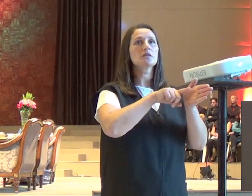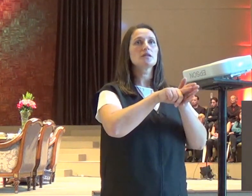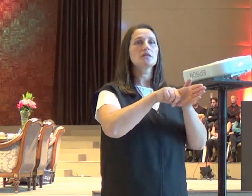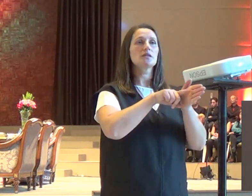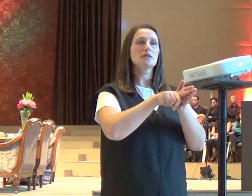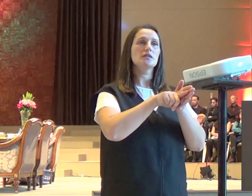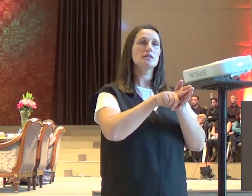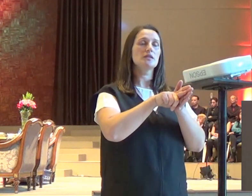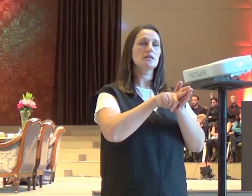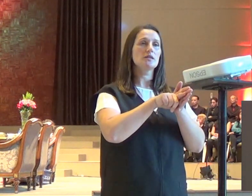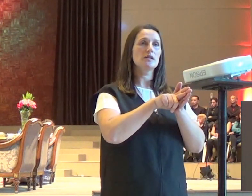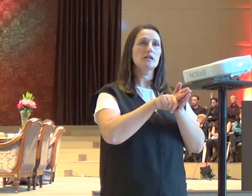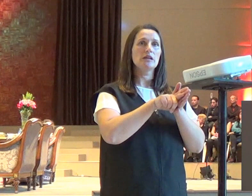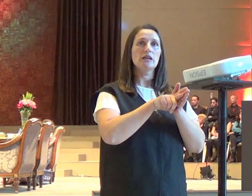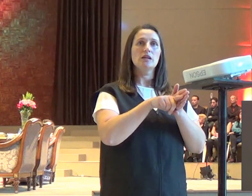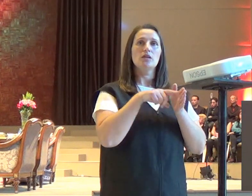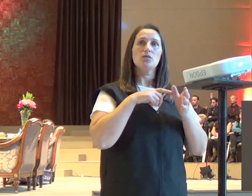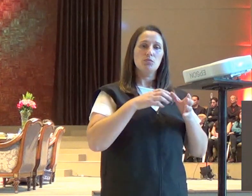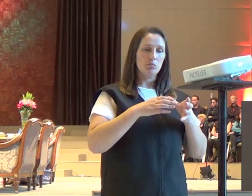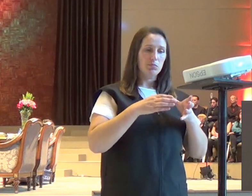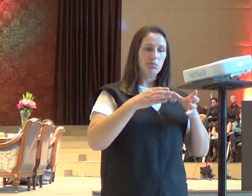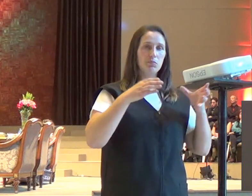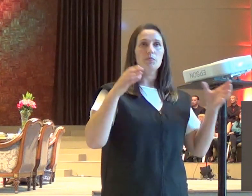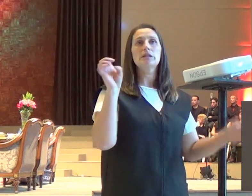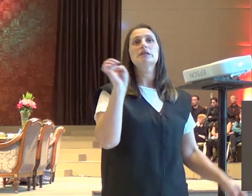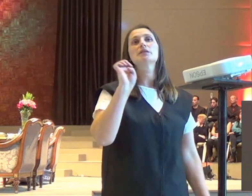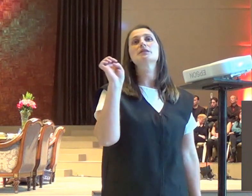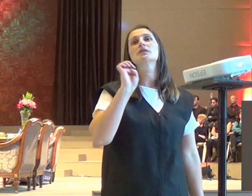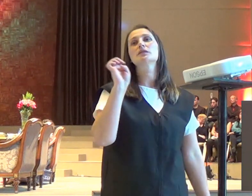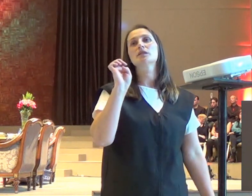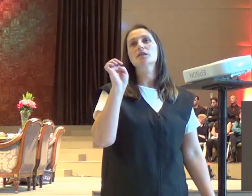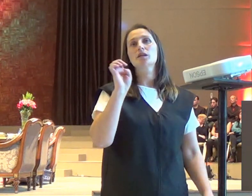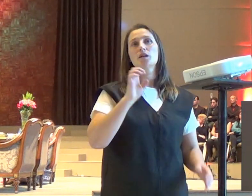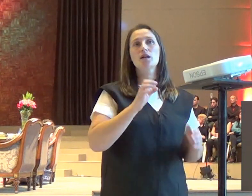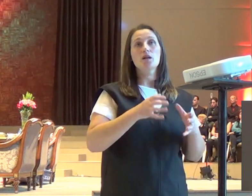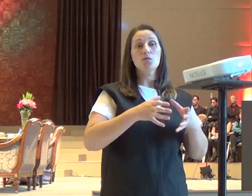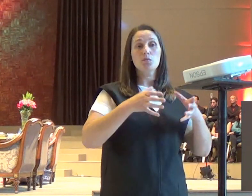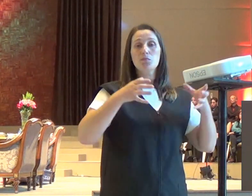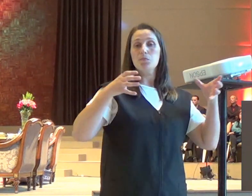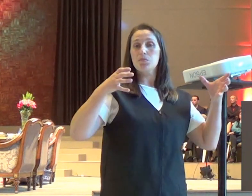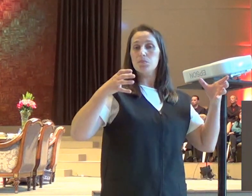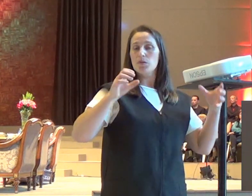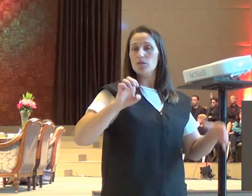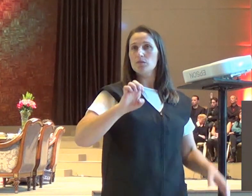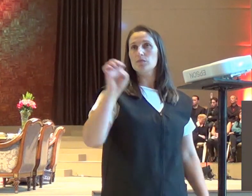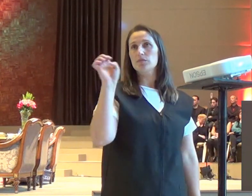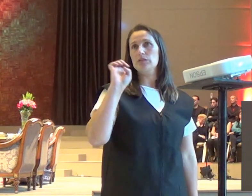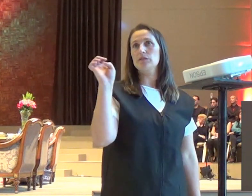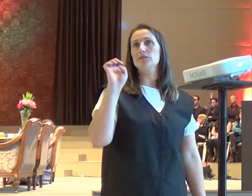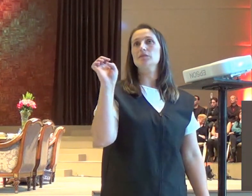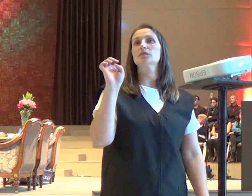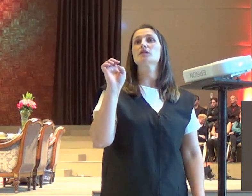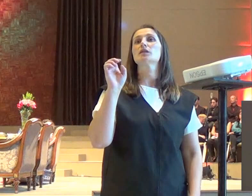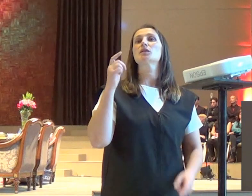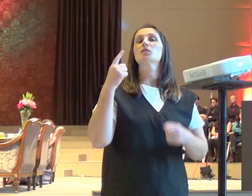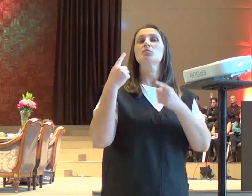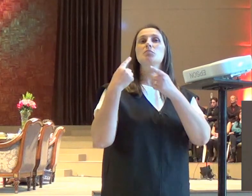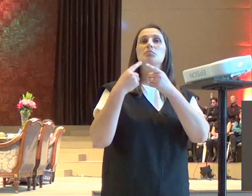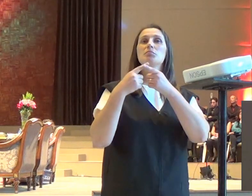que o aumento do número de homossexualismo na sociedade de modo geral tem acontecido por uma